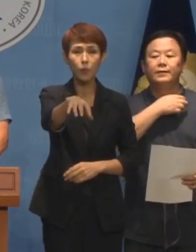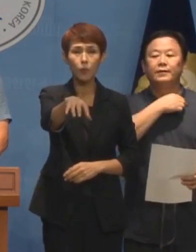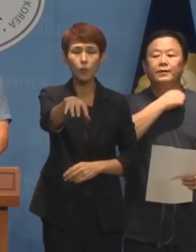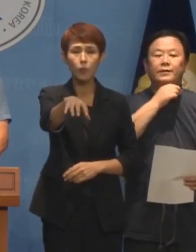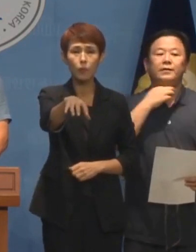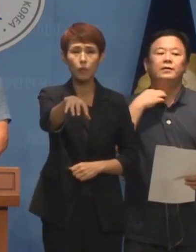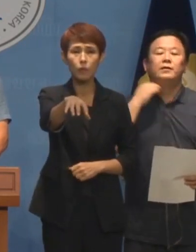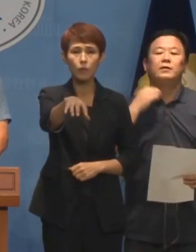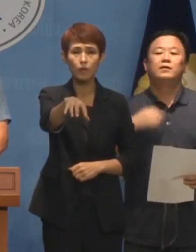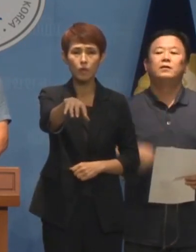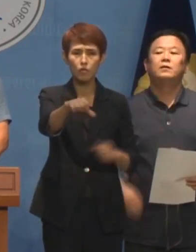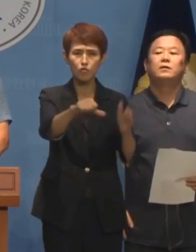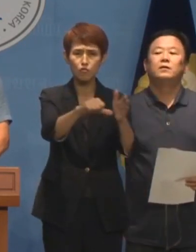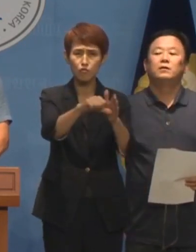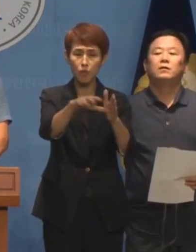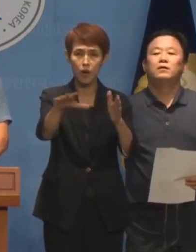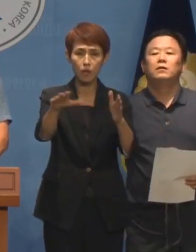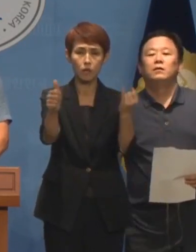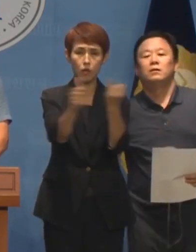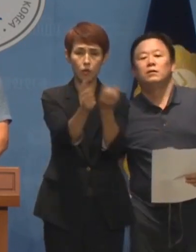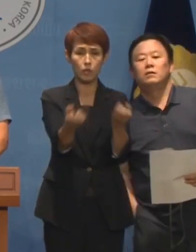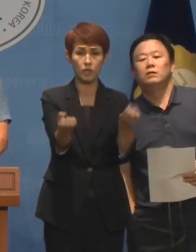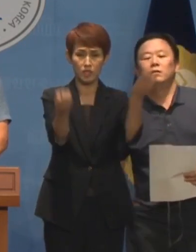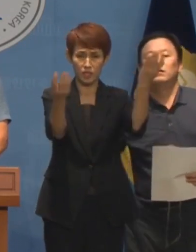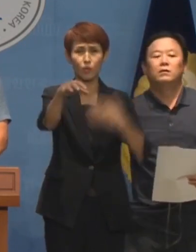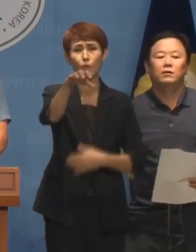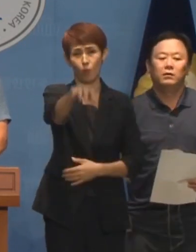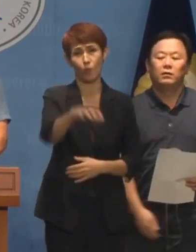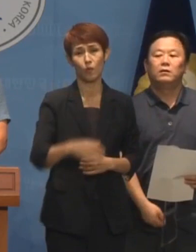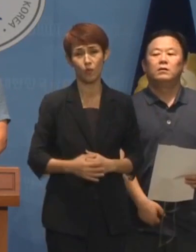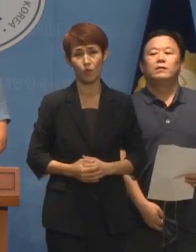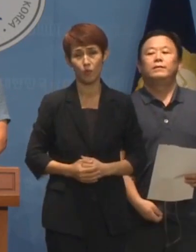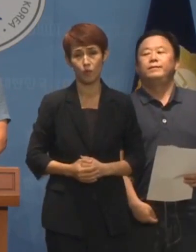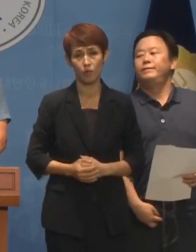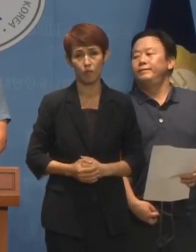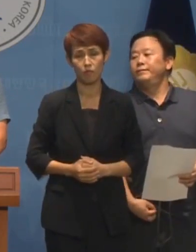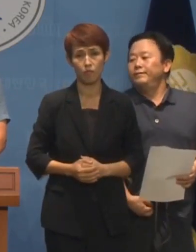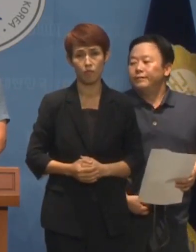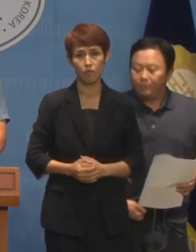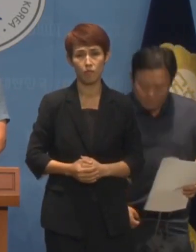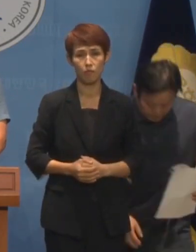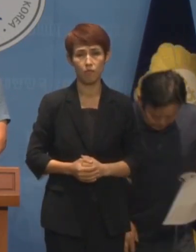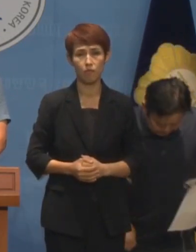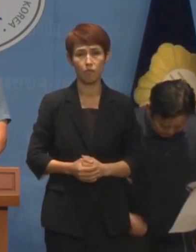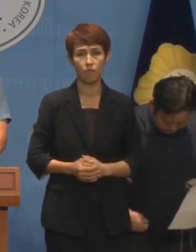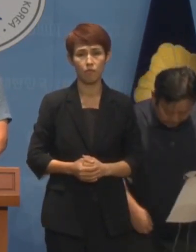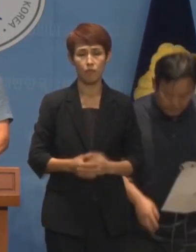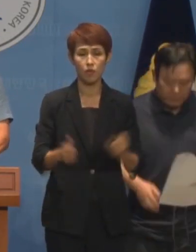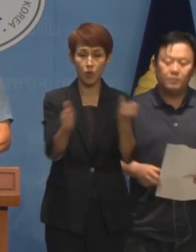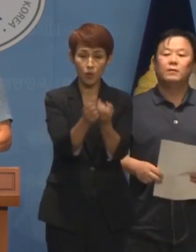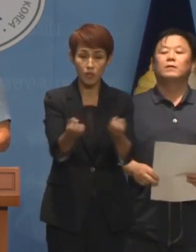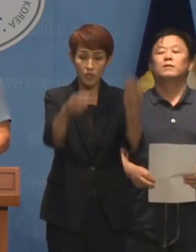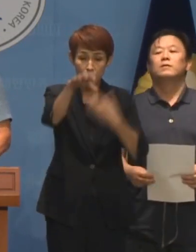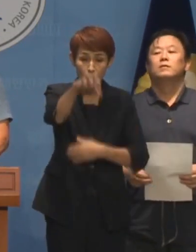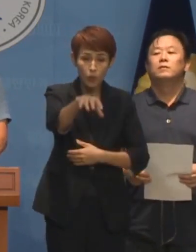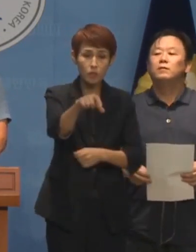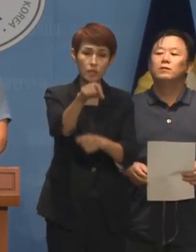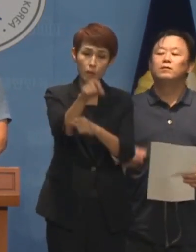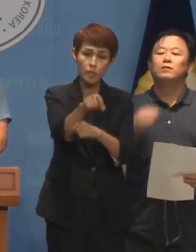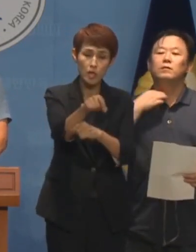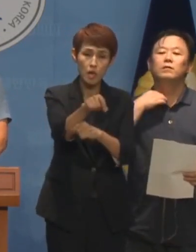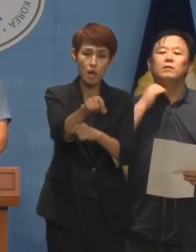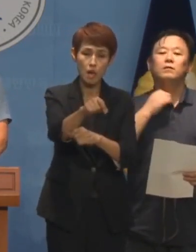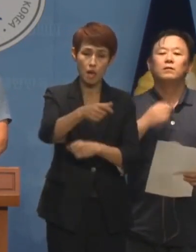지역의 유명한 웨딩홀입니다. 사람들이 보통 결혼식을 하는 곳에 회의실이었는데 그 사무실을